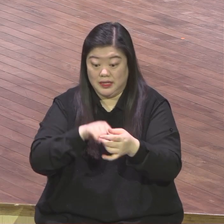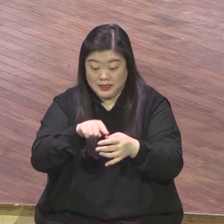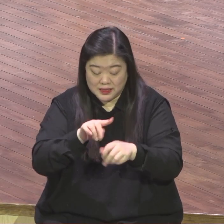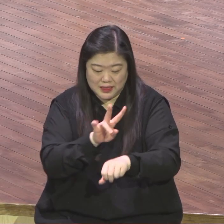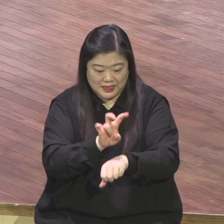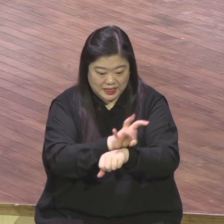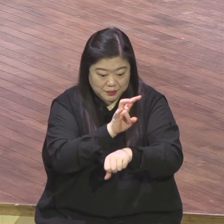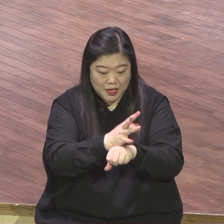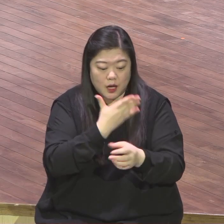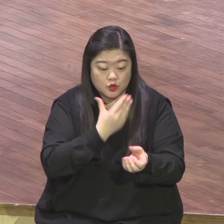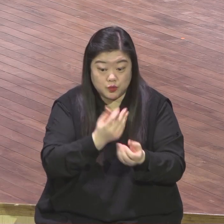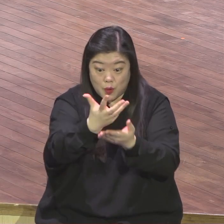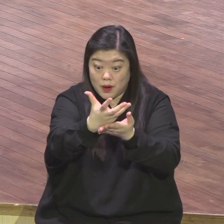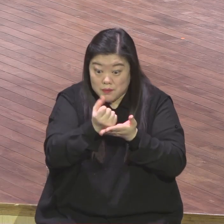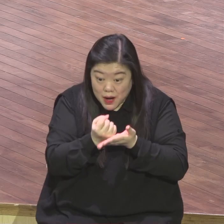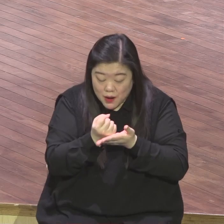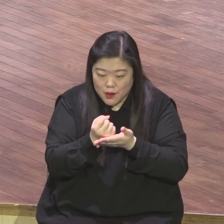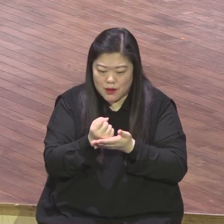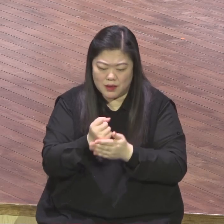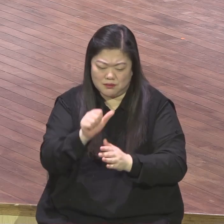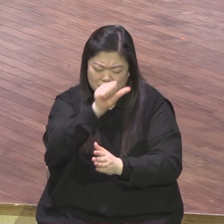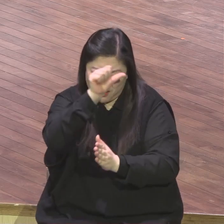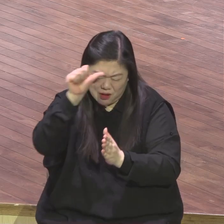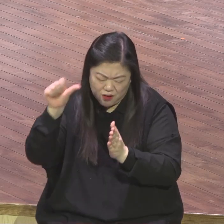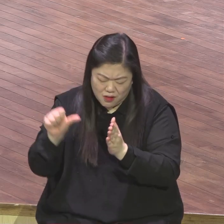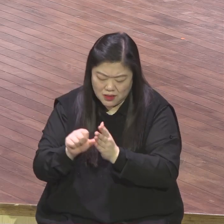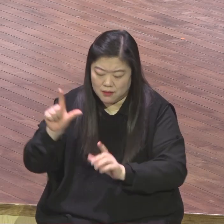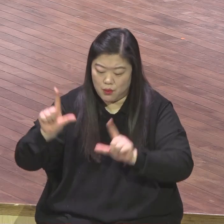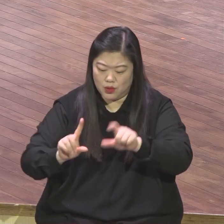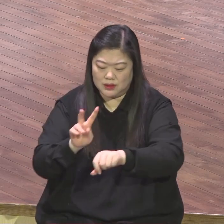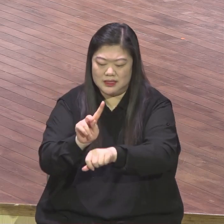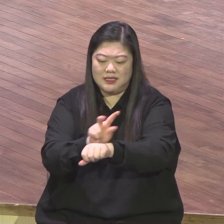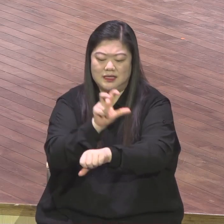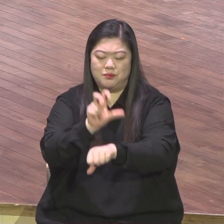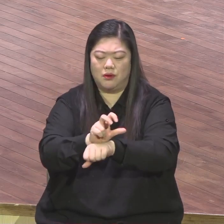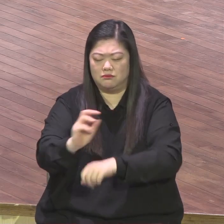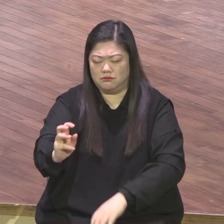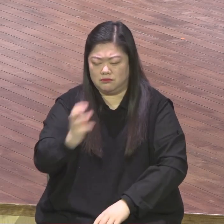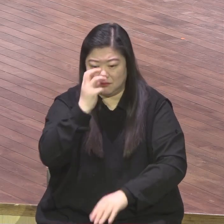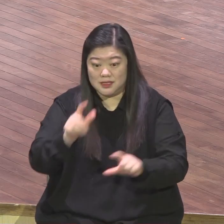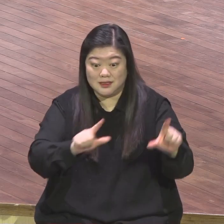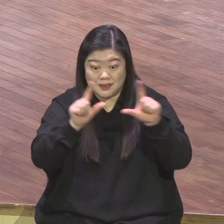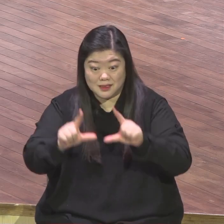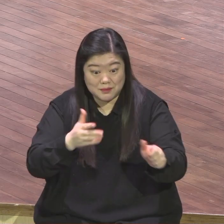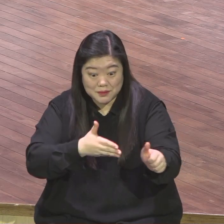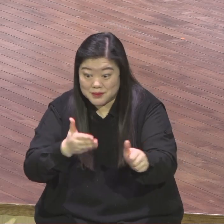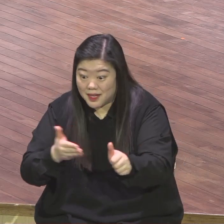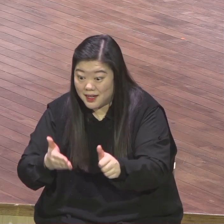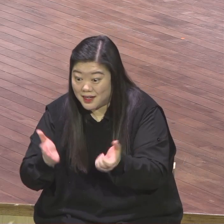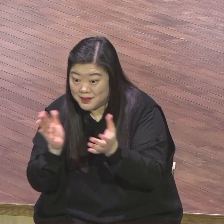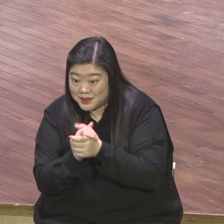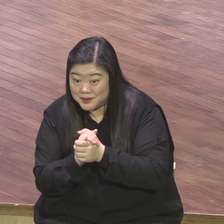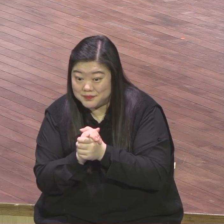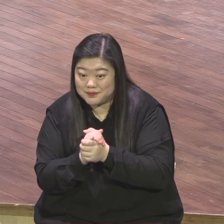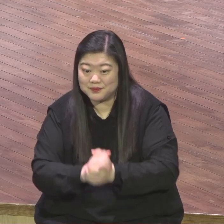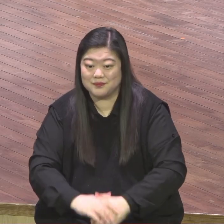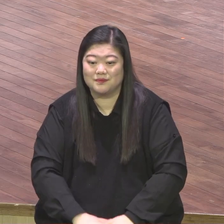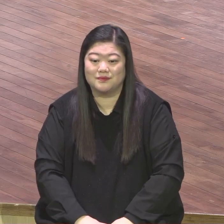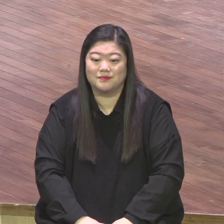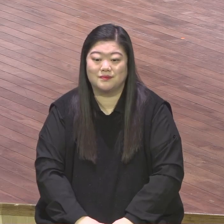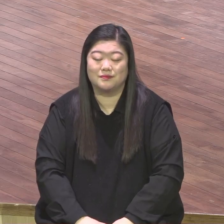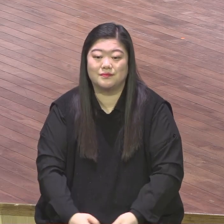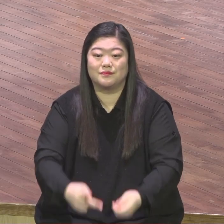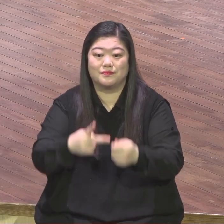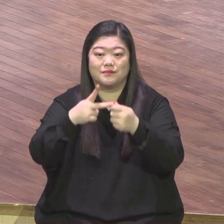25 영원의 이 인생 작품 남기는 응답 25의 주역들 다 되시기를 주님으로 축복합니다. 두 번째로